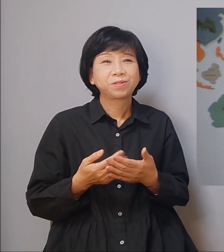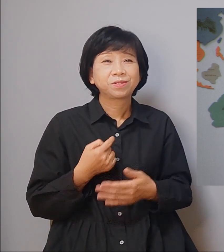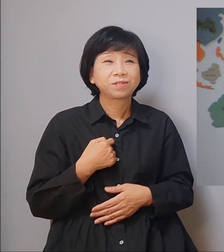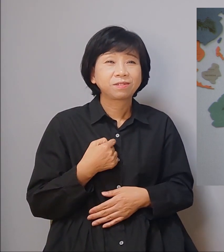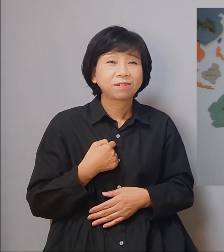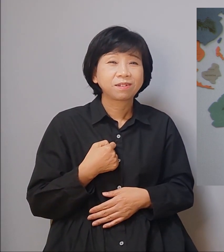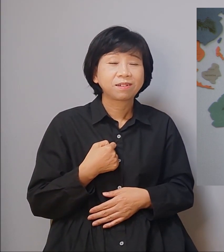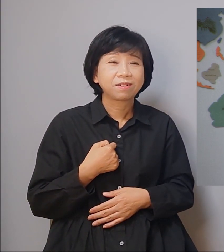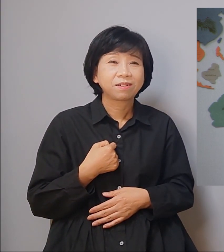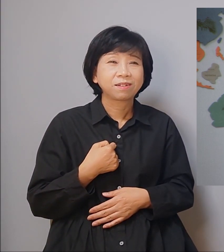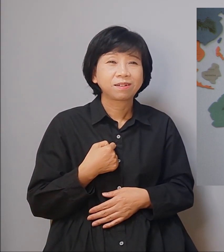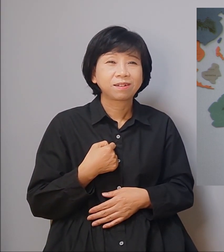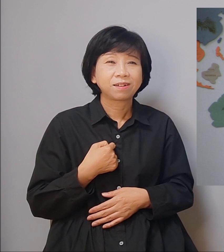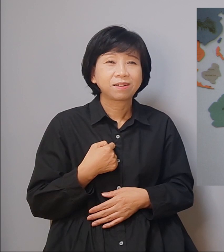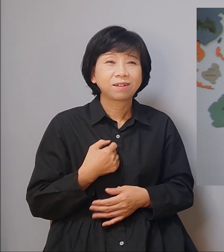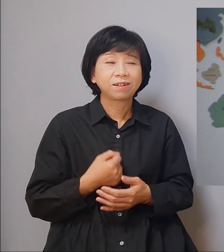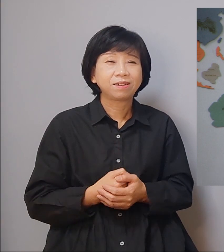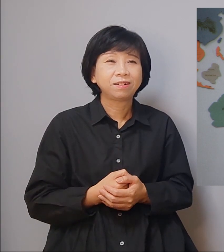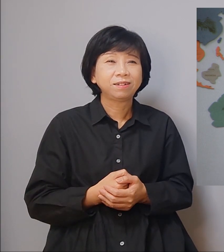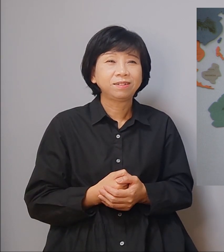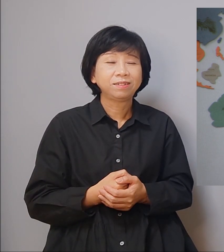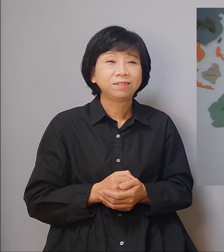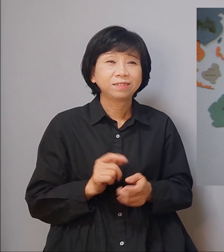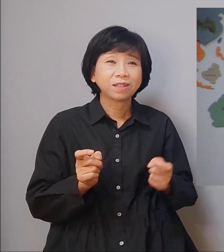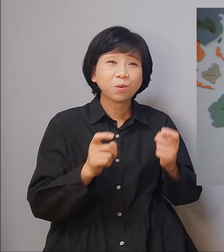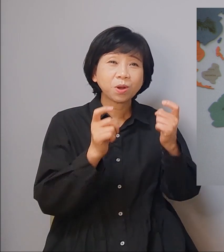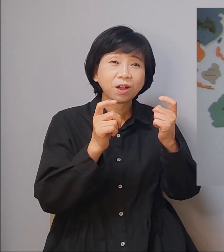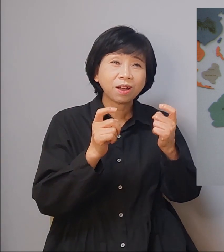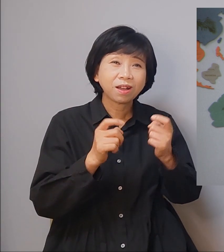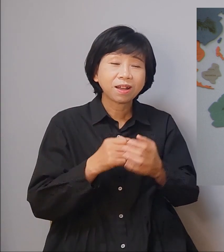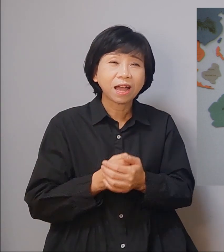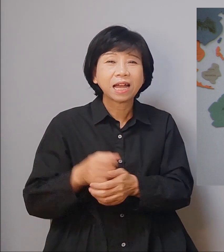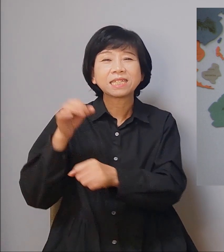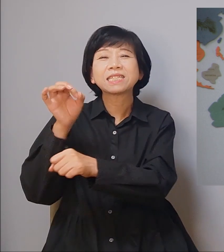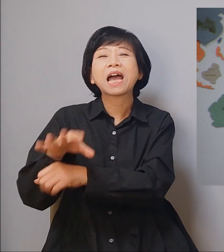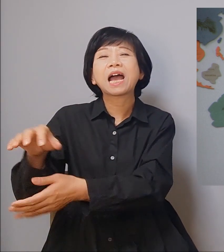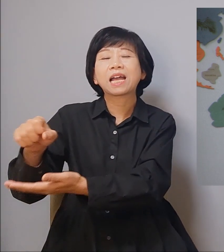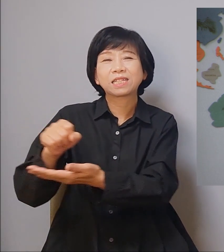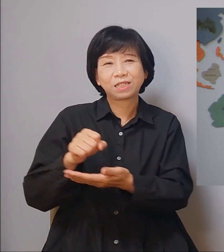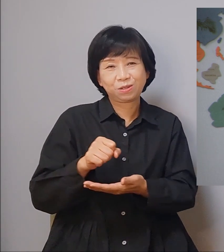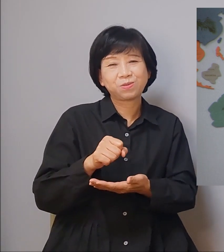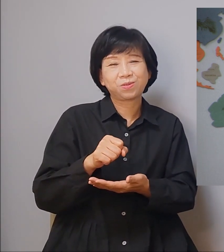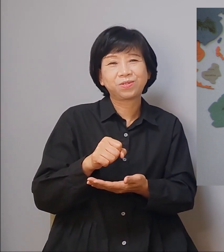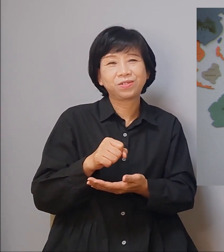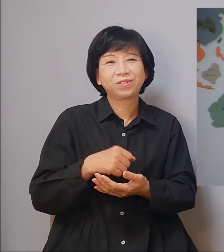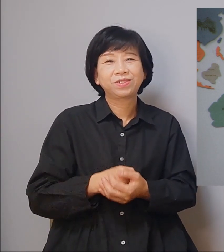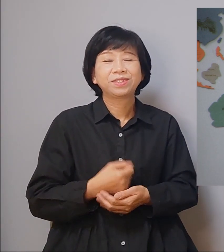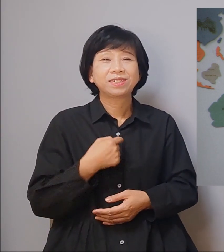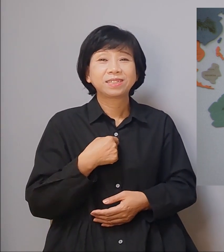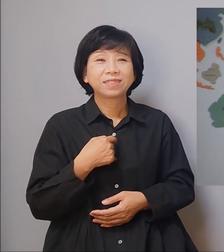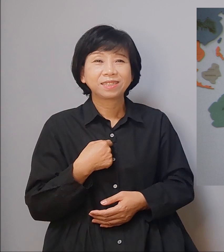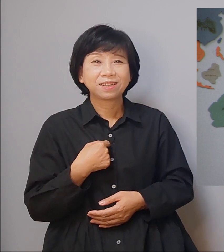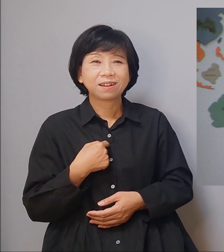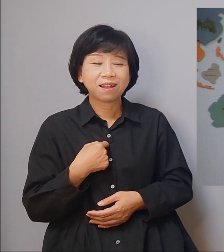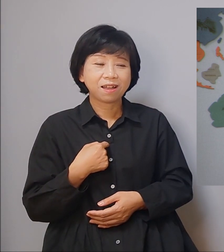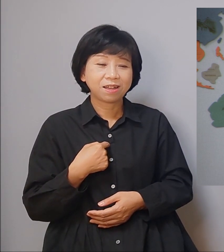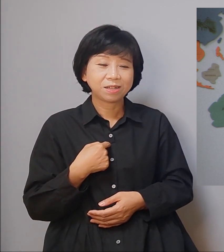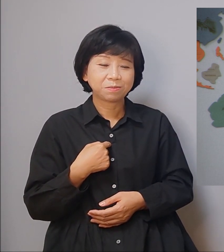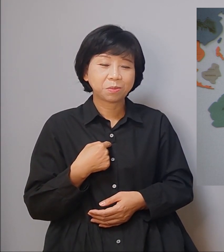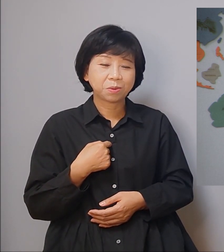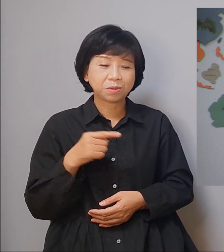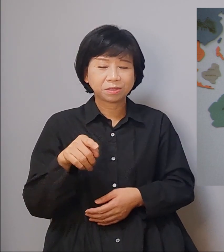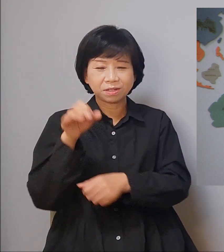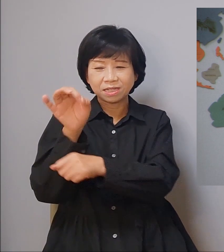저보고 싸우라 그러네요. 네. 네, 그래서 따로 제가 구입을 하지는 않으려고 좀 합니다.